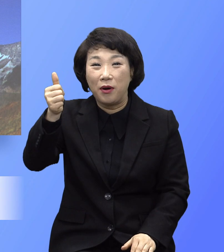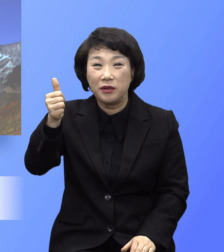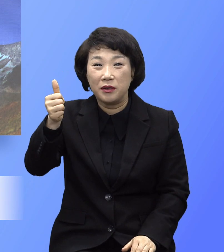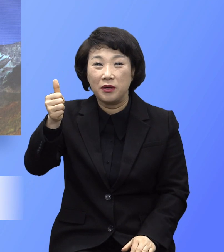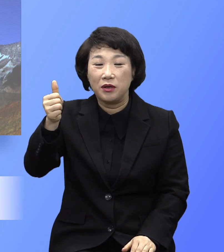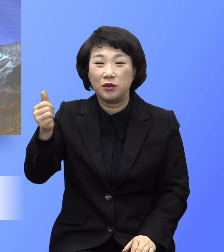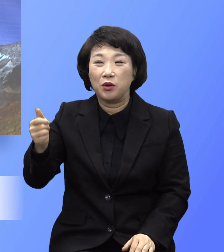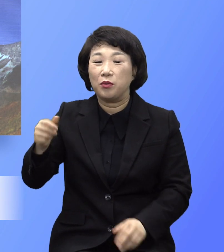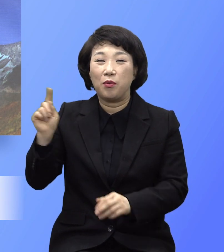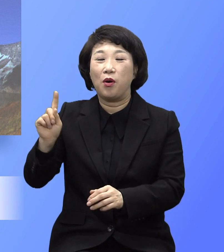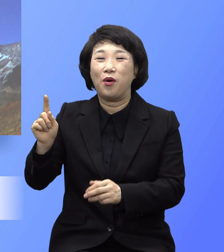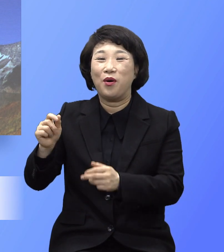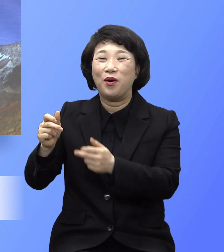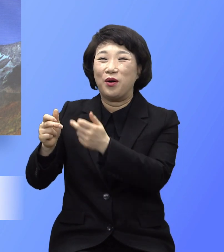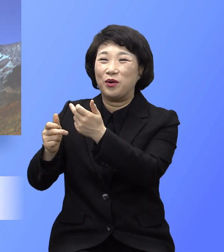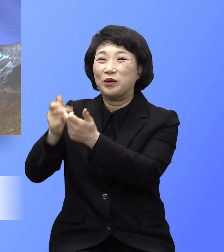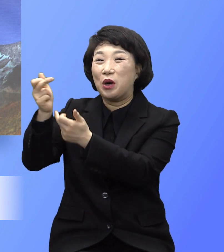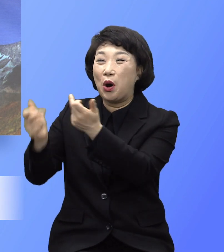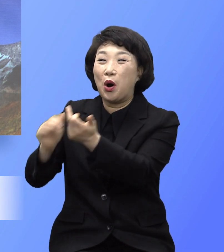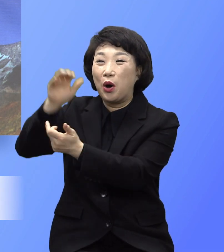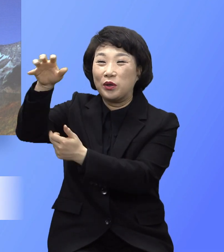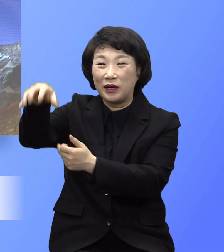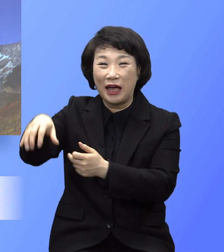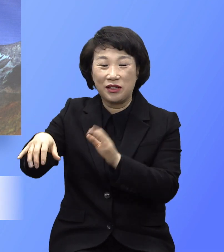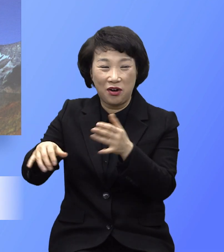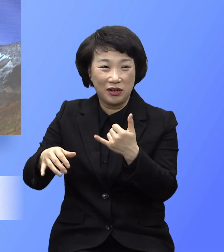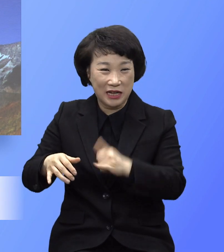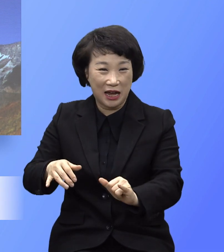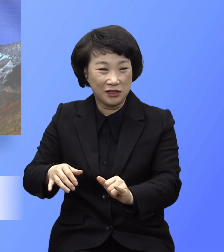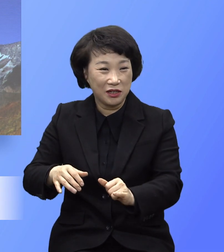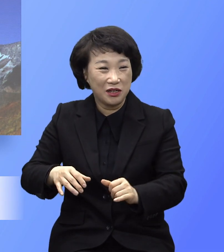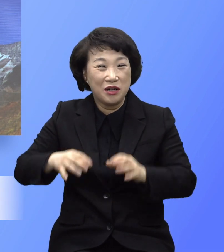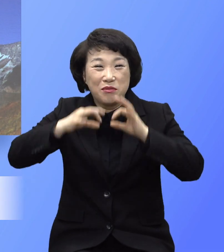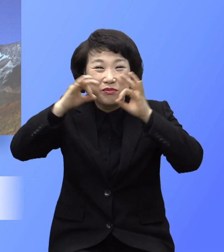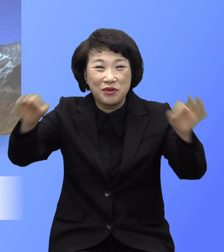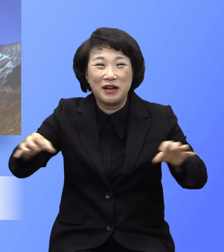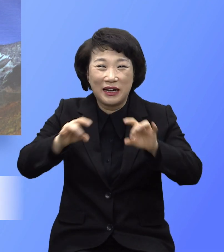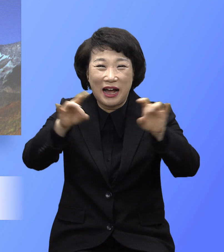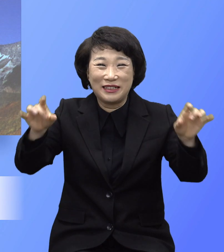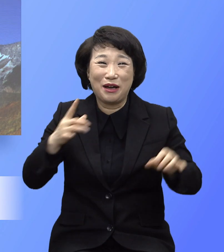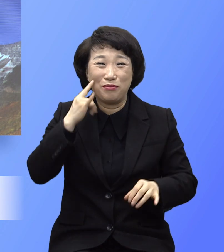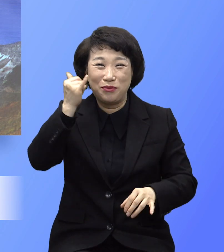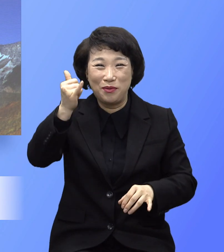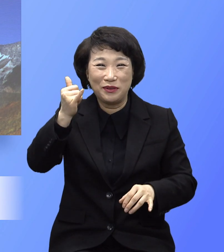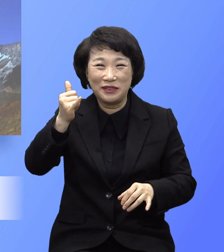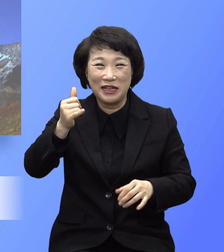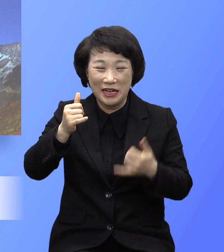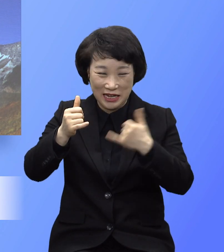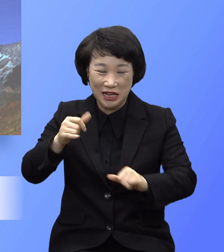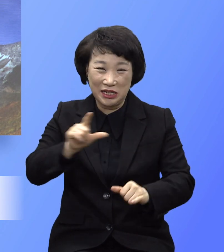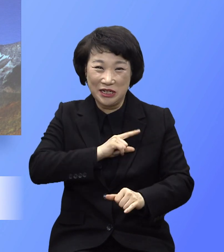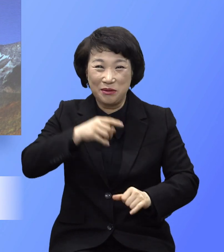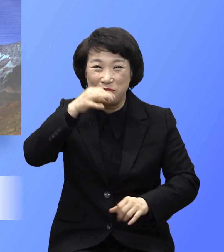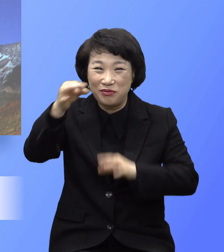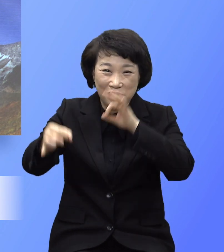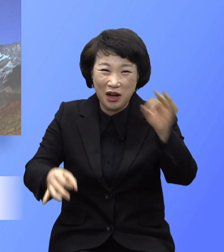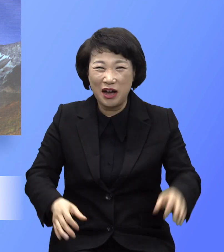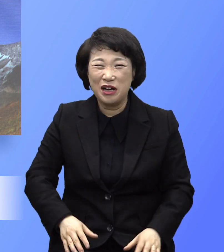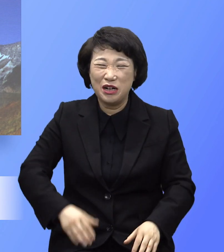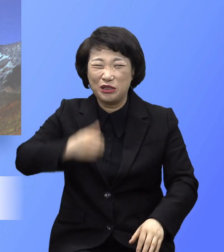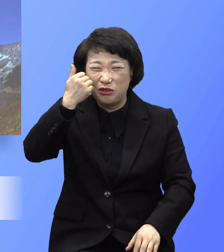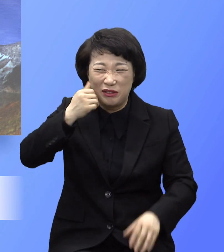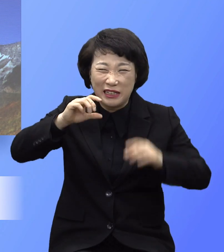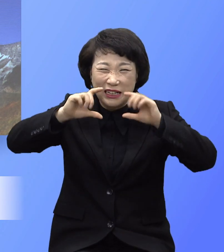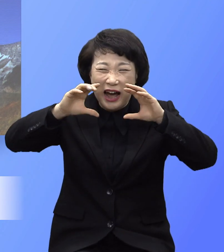조금 높은 언덕 위에서 자녀들을 부릅니다. 각자 부모들이 아무개야